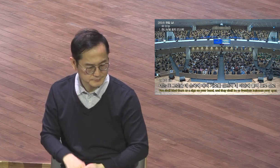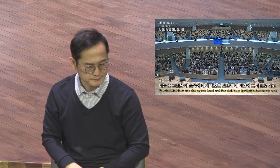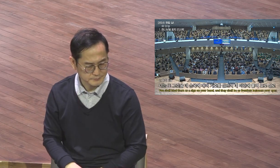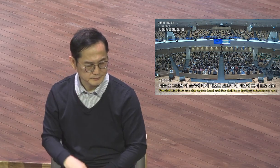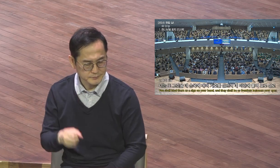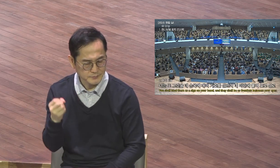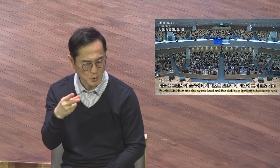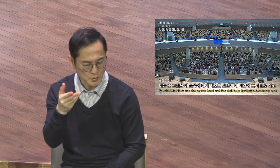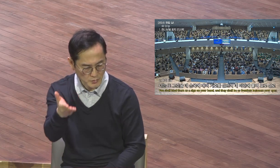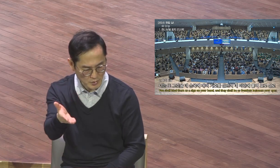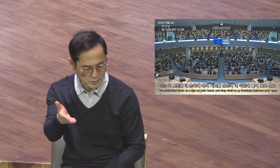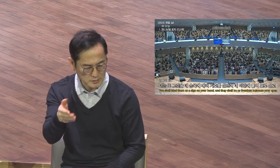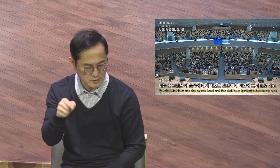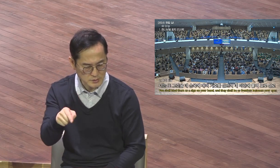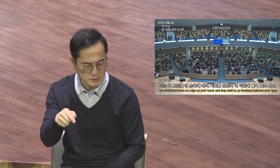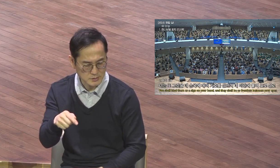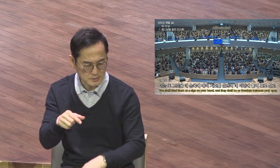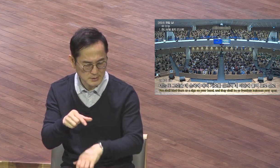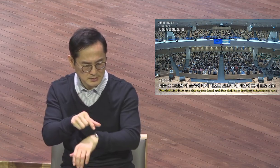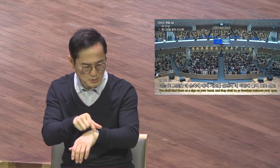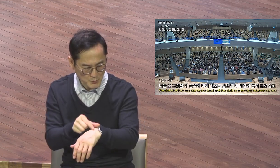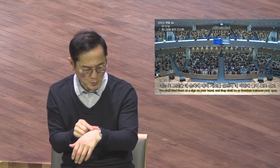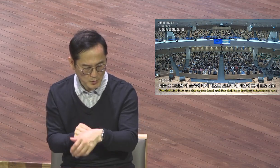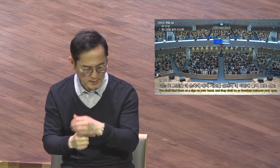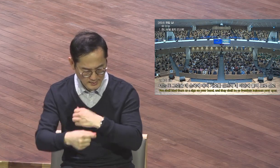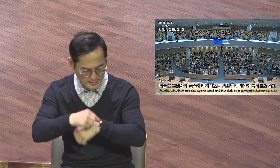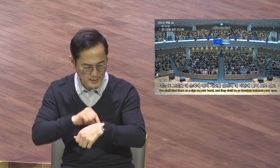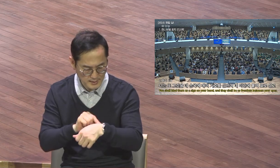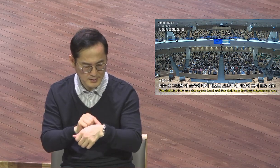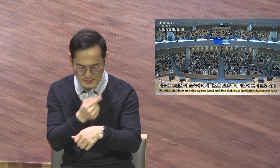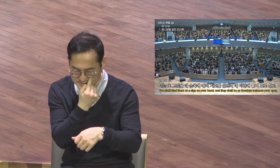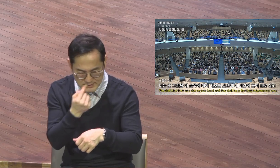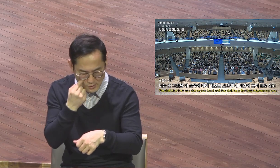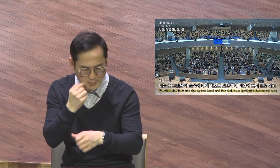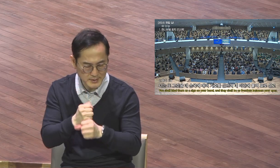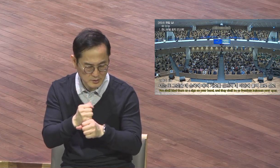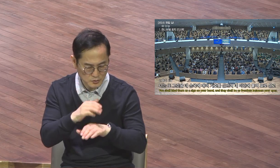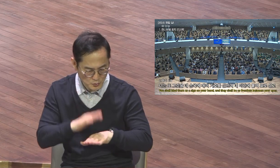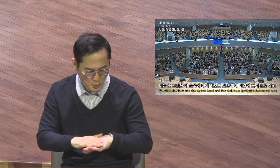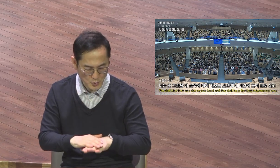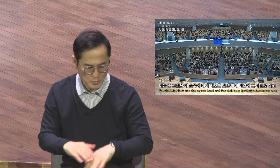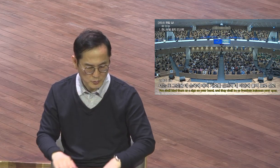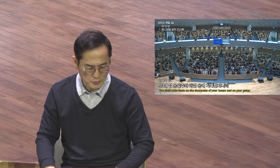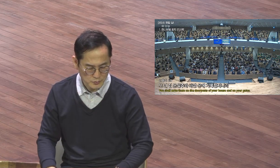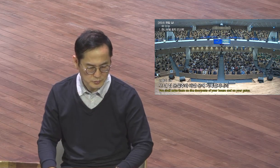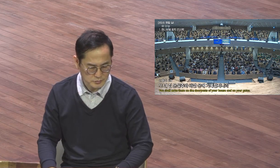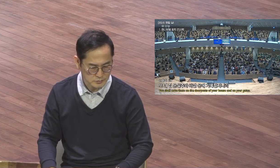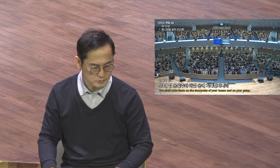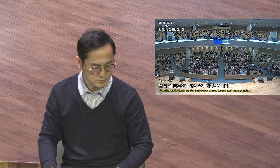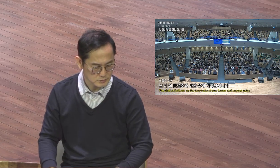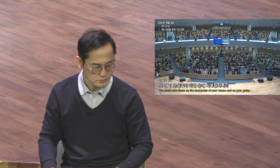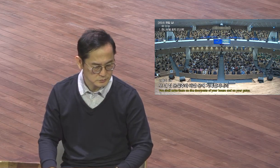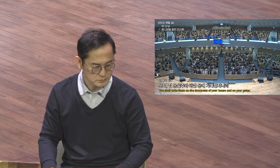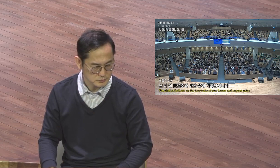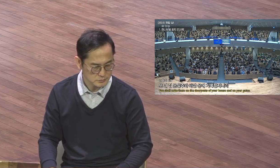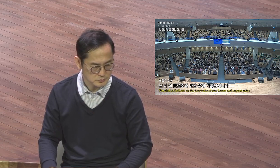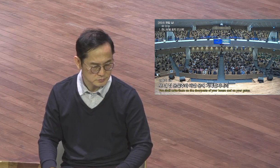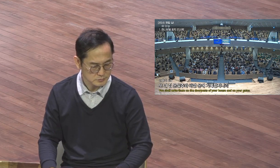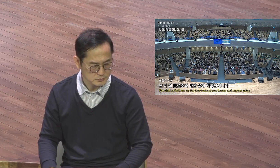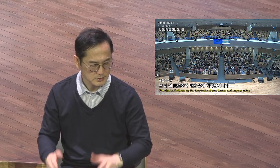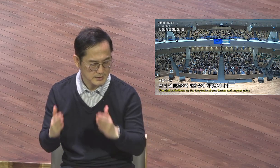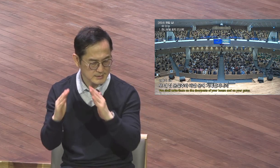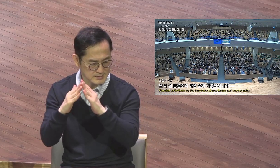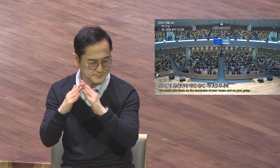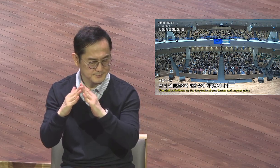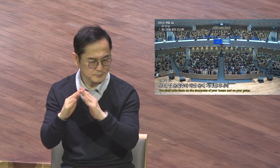것이며 너는 또 그것을 내 손목에 메어 기호로 삼으니 내 미간에 붙여 표로 삼고 또 내 집